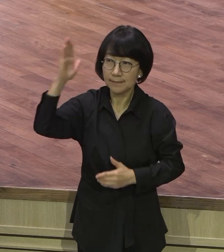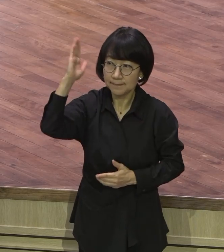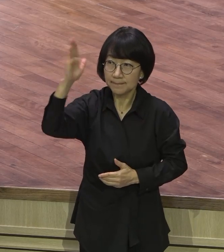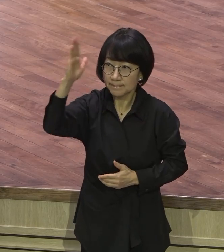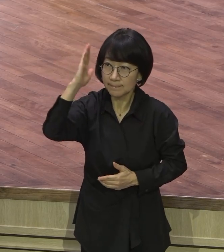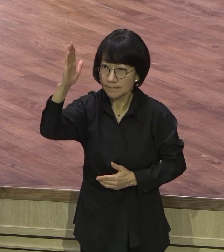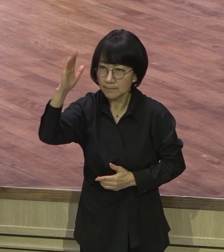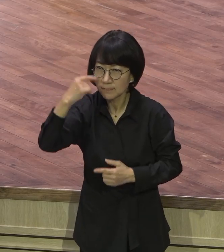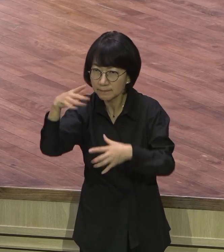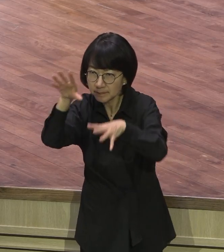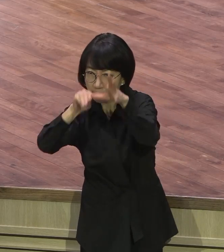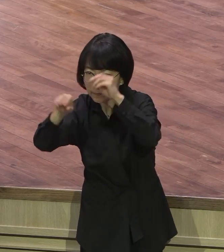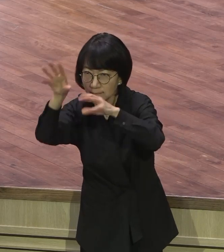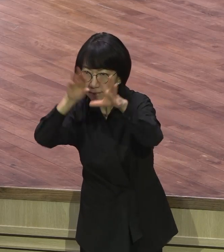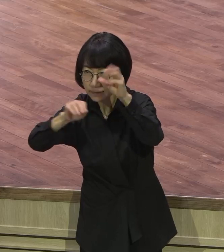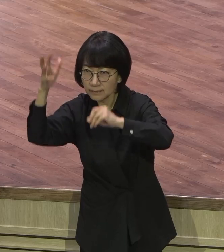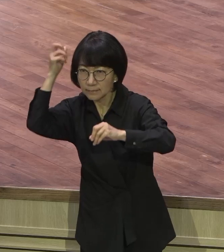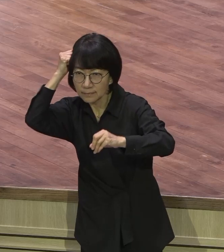것이 신선한 소통이에요.